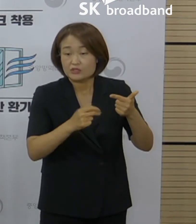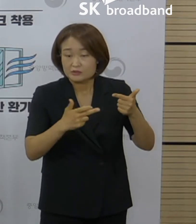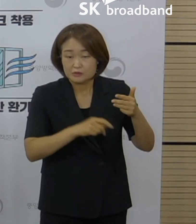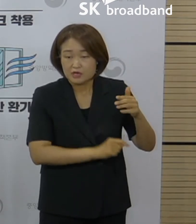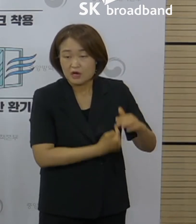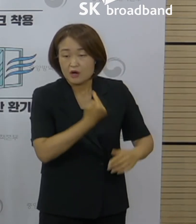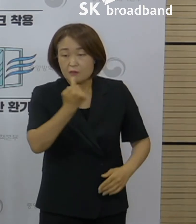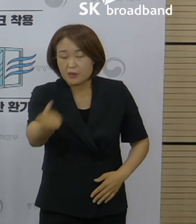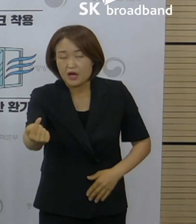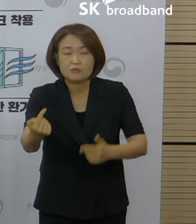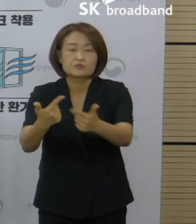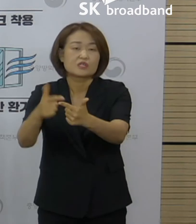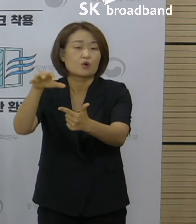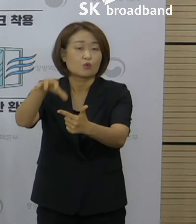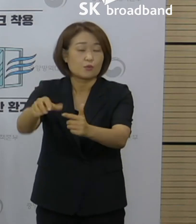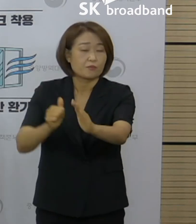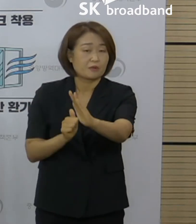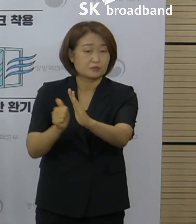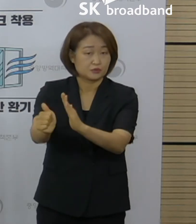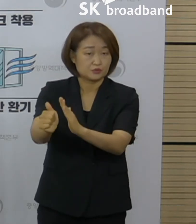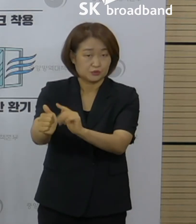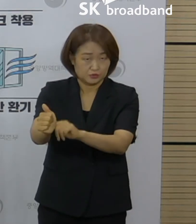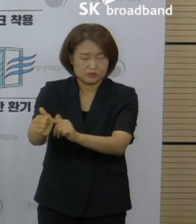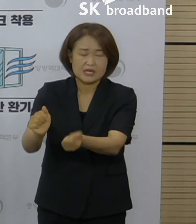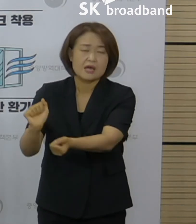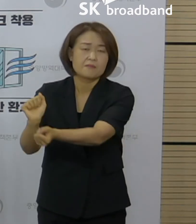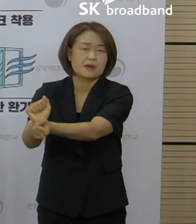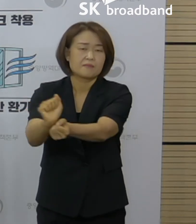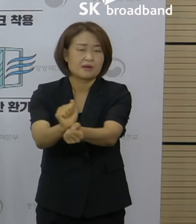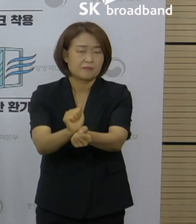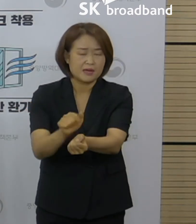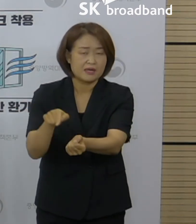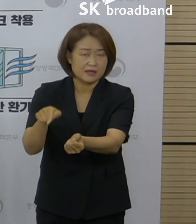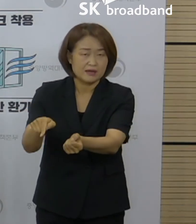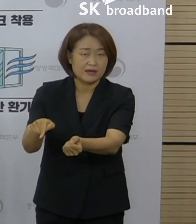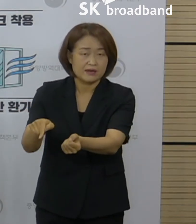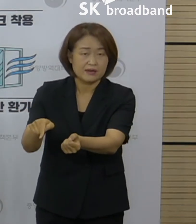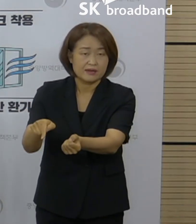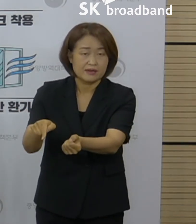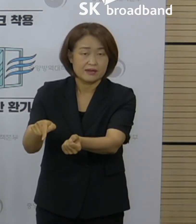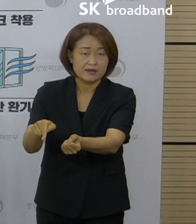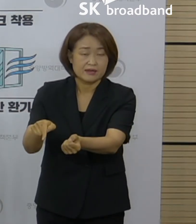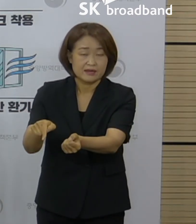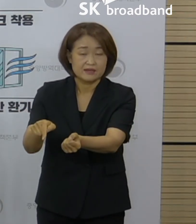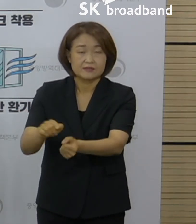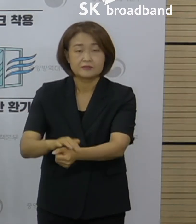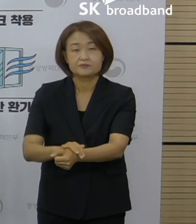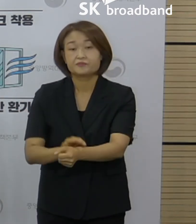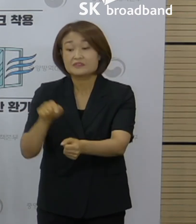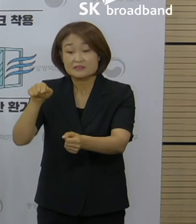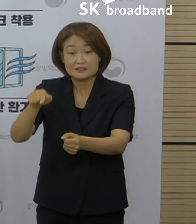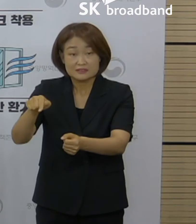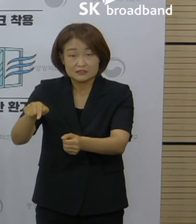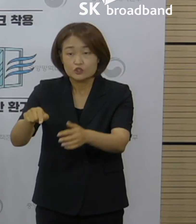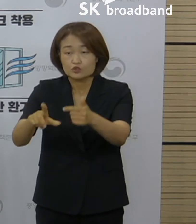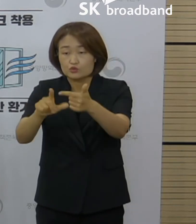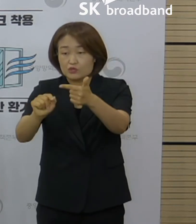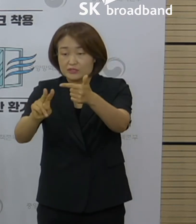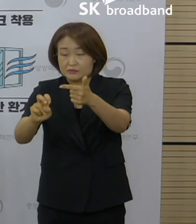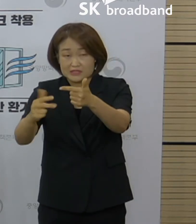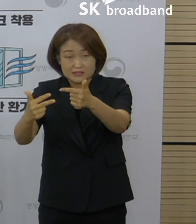감성 주점을 방문해서 추가 전파시킨 걸로 현재 파악하고 있고 이때 6월 27일